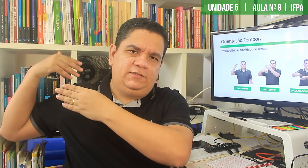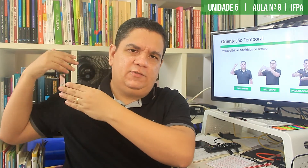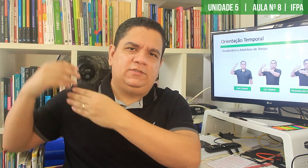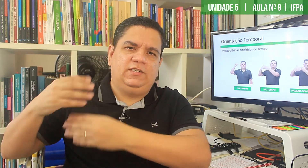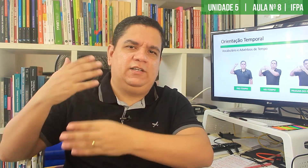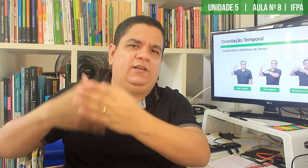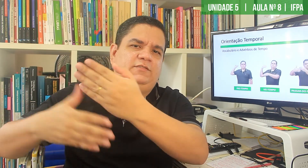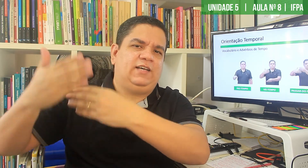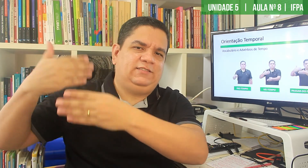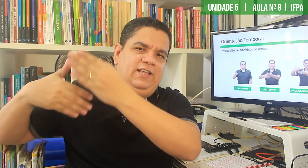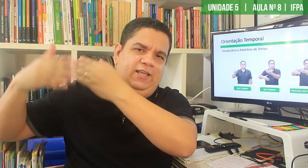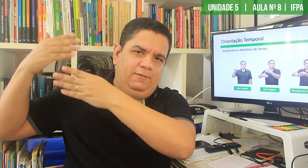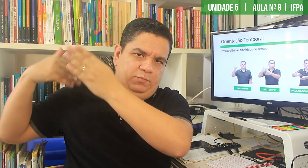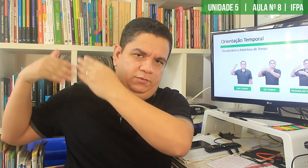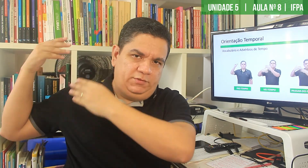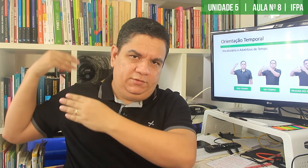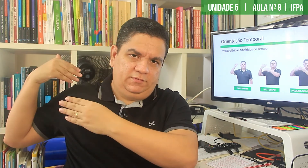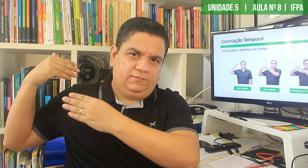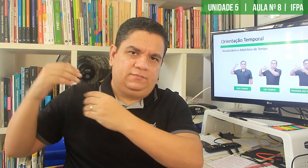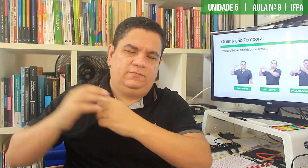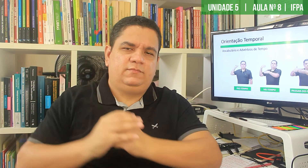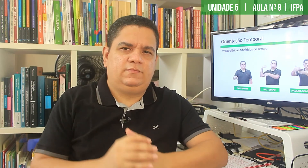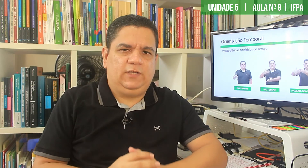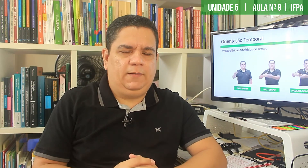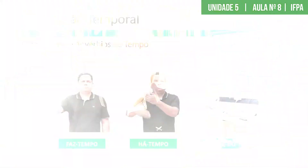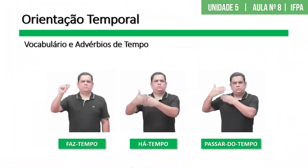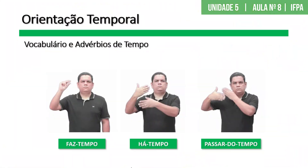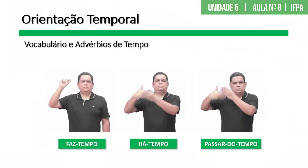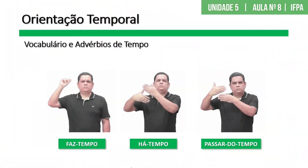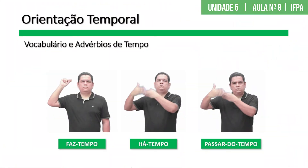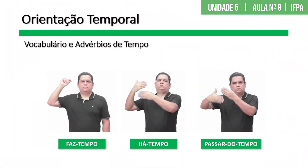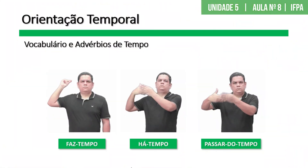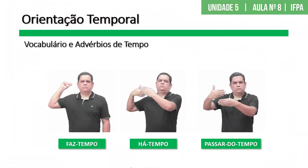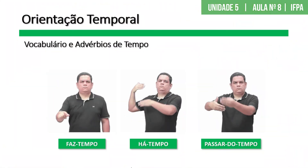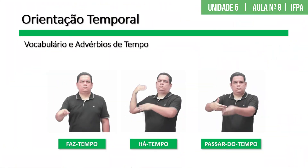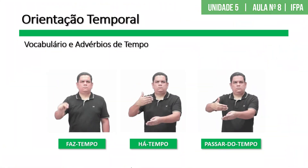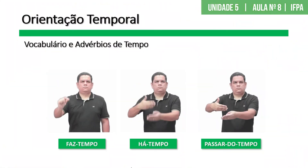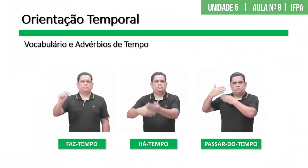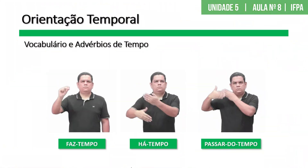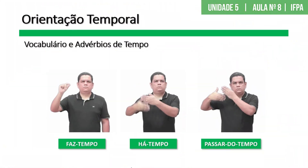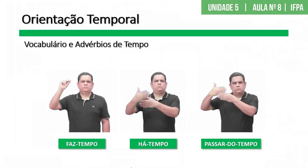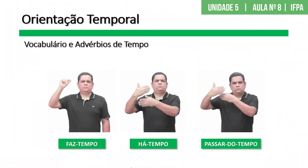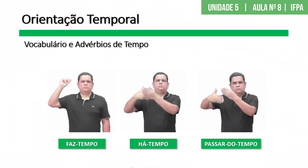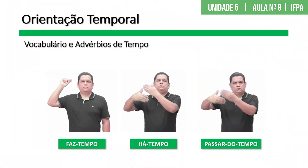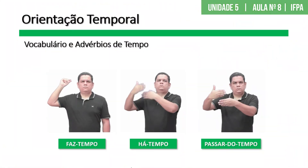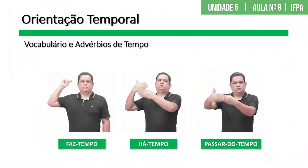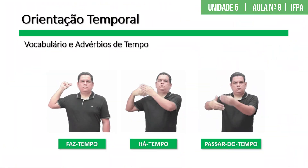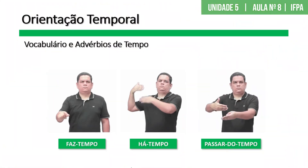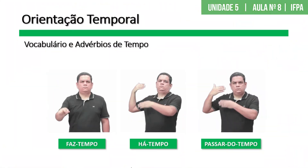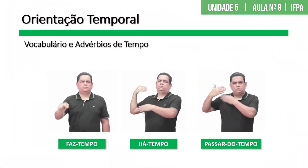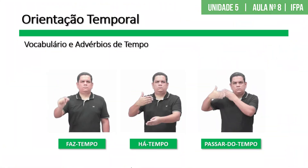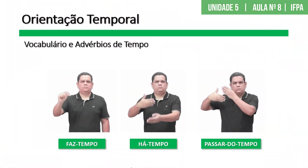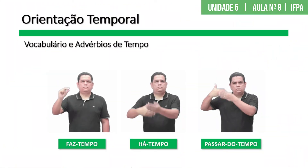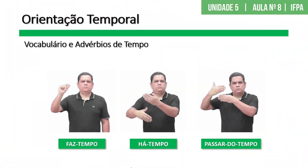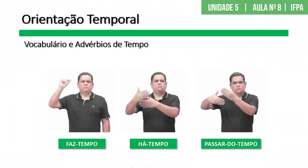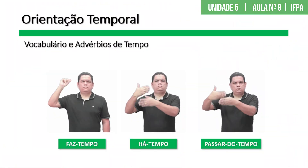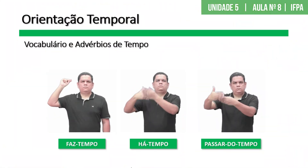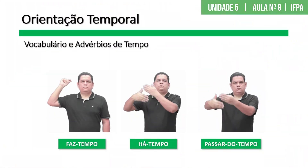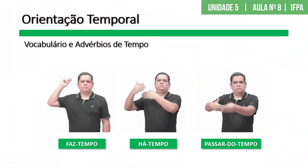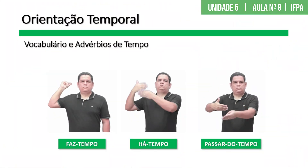ou seja, há tempos, tá? Ou para fazer referência à ideia de passar de tempo, dizer que o tempo